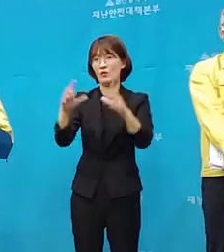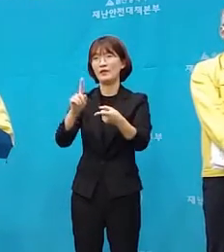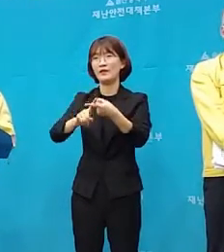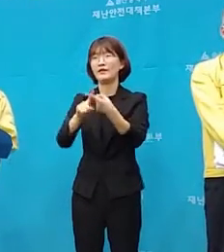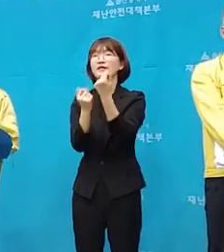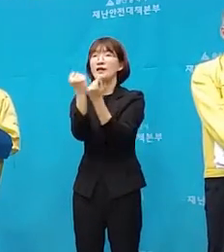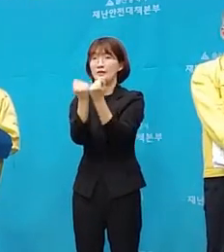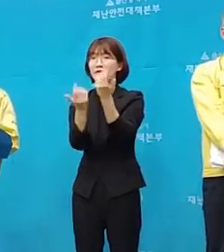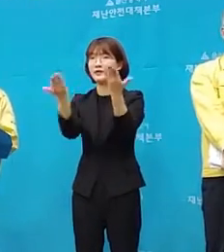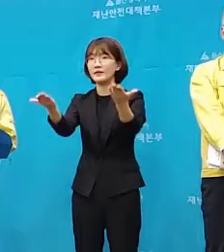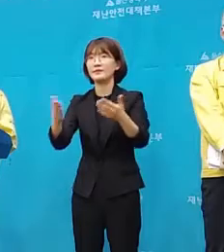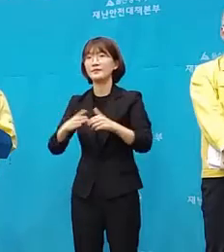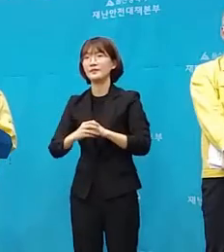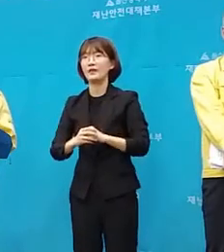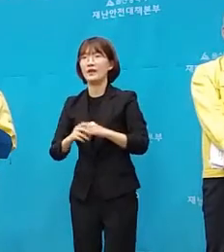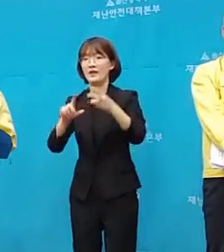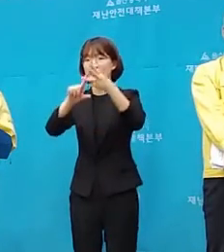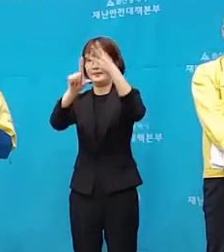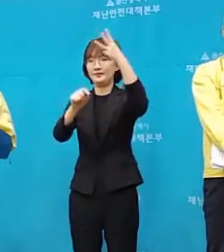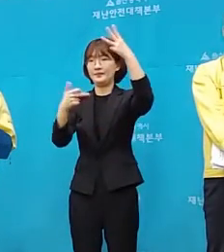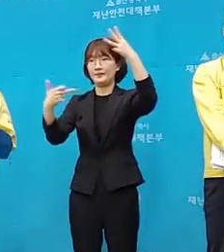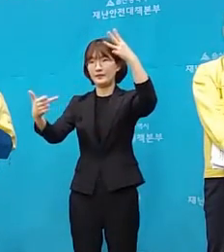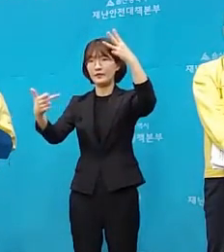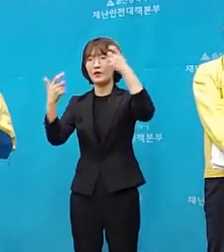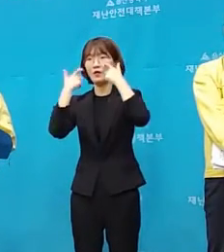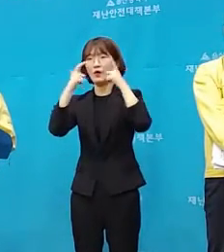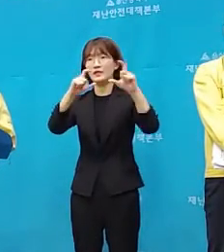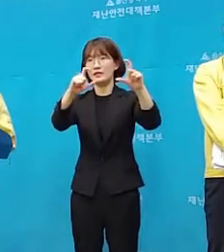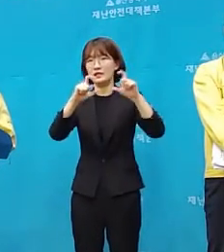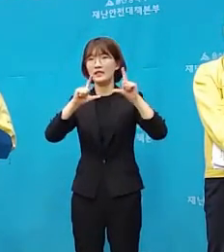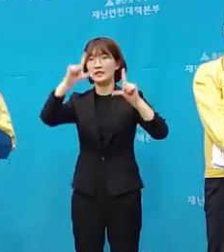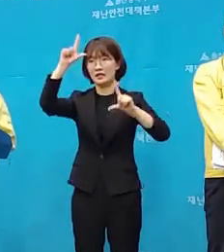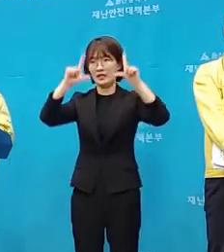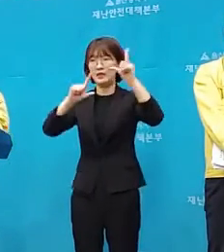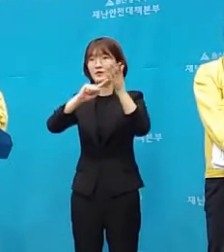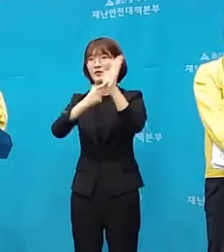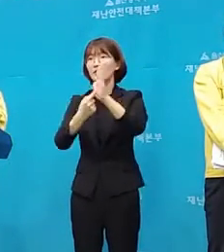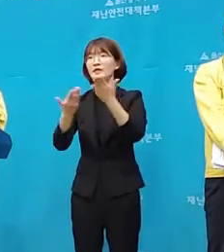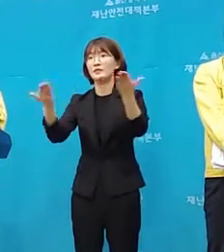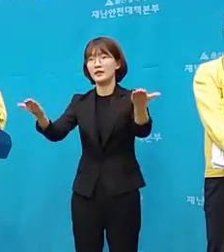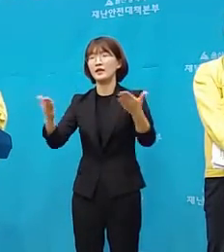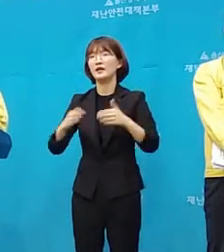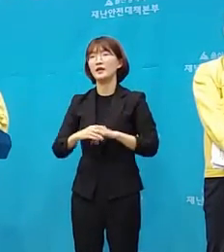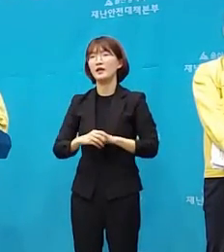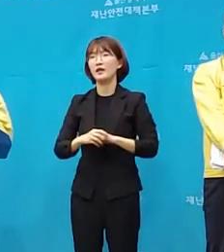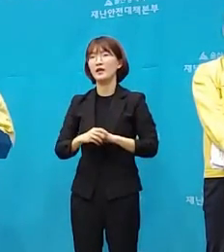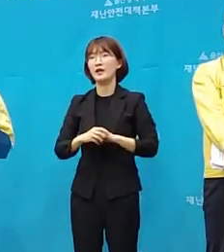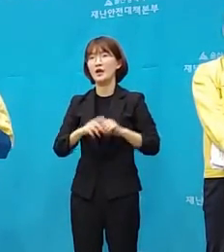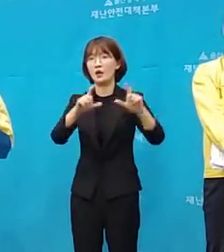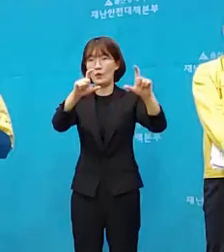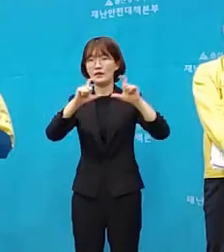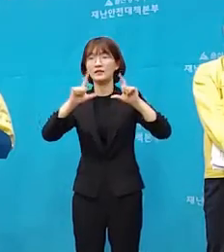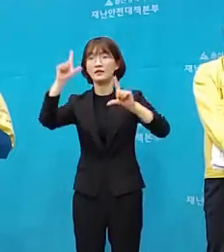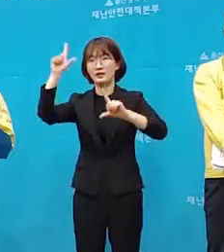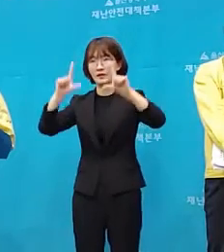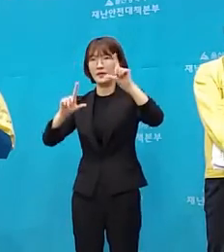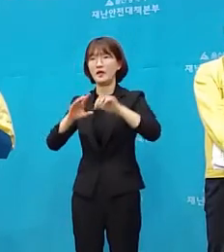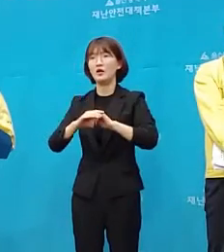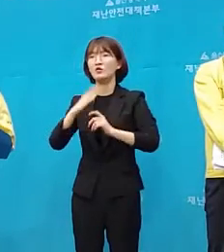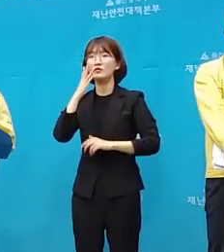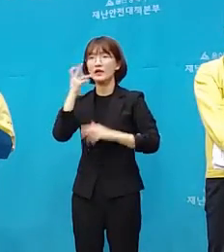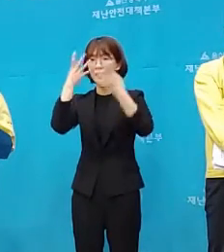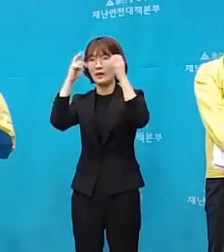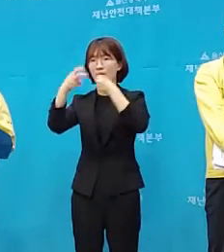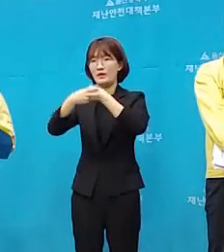그런 얘기 됐습니다. 3월 17일자 확진자 발생 조치 사항입니다. 먼저 확진자 현황입니다.